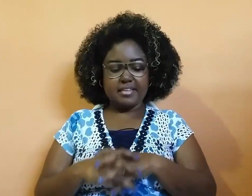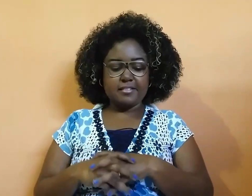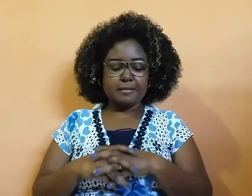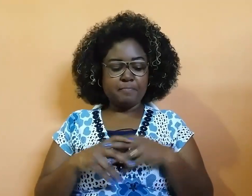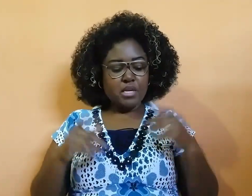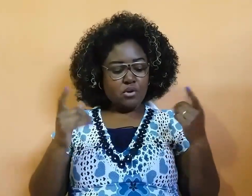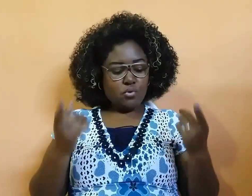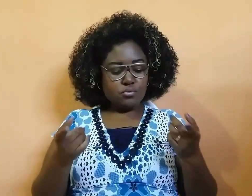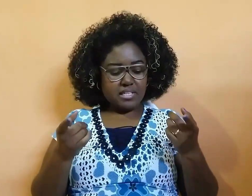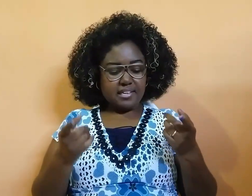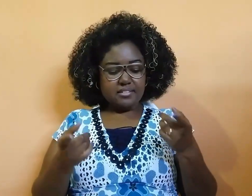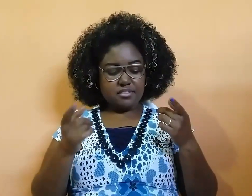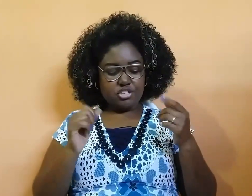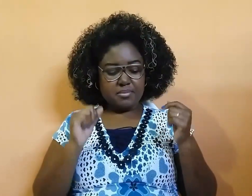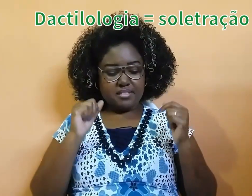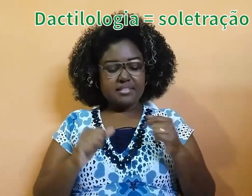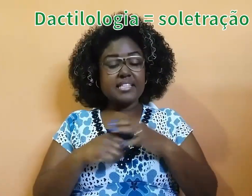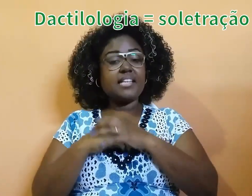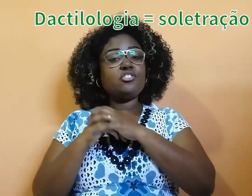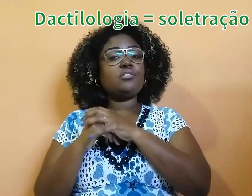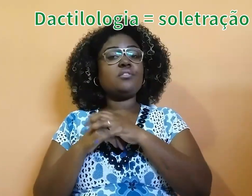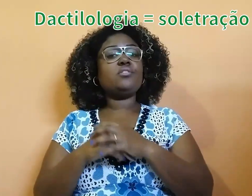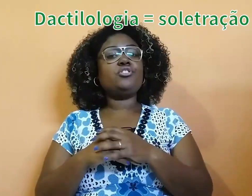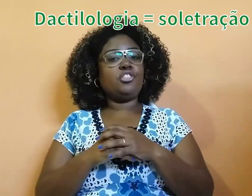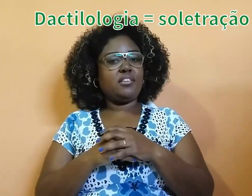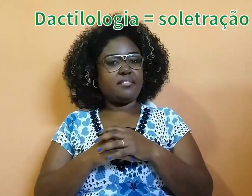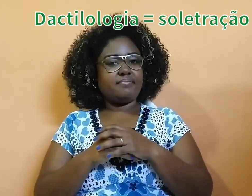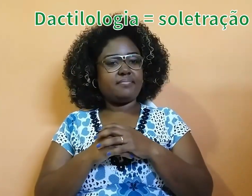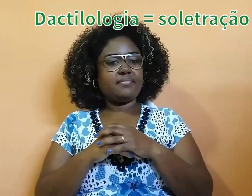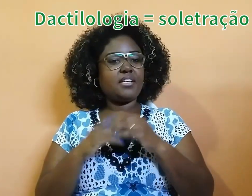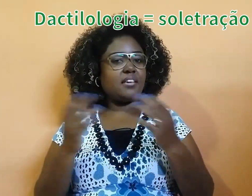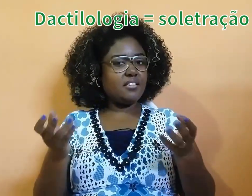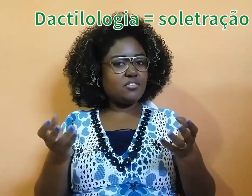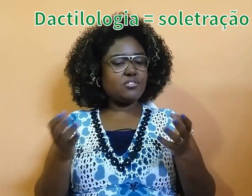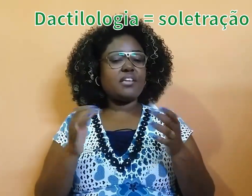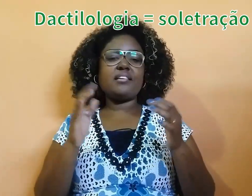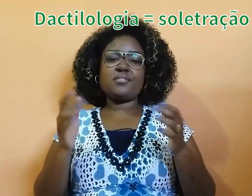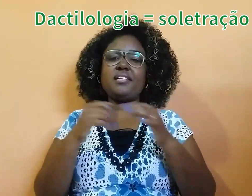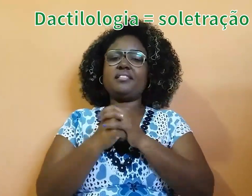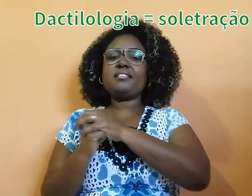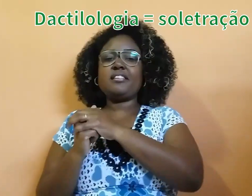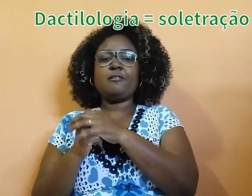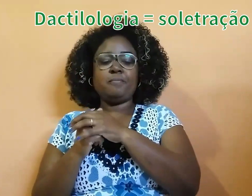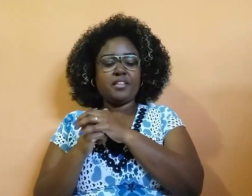sinais um deles chama se dá a tecnologia que que é isso é a soletração